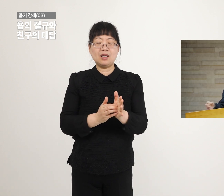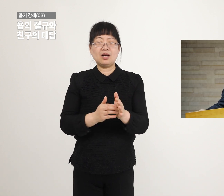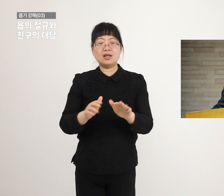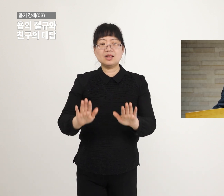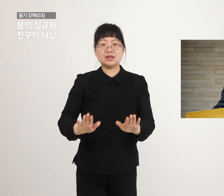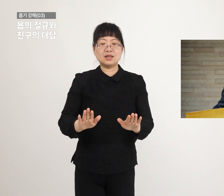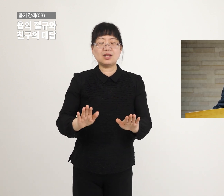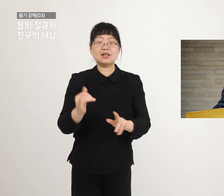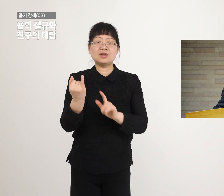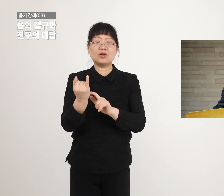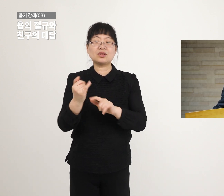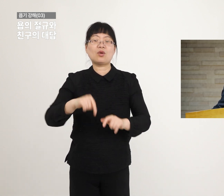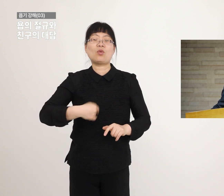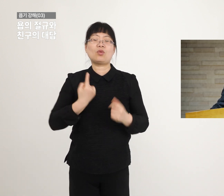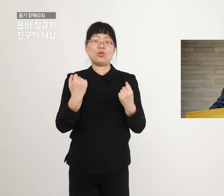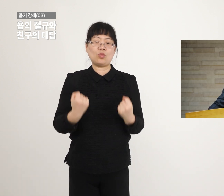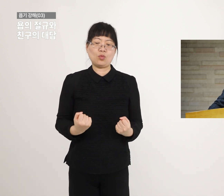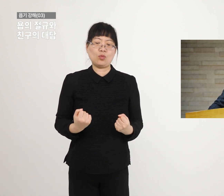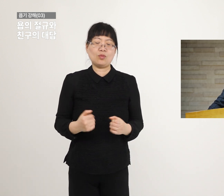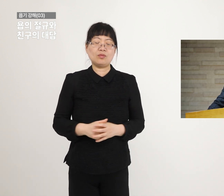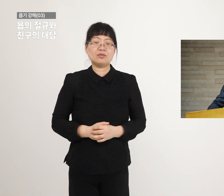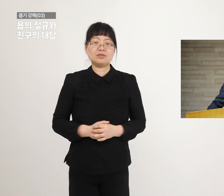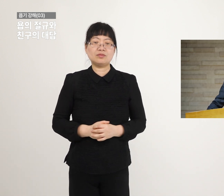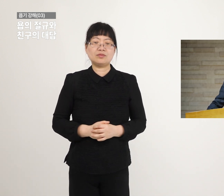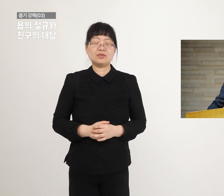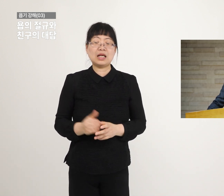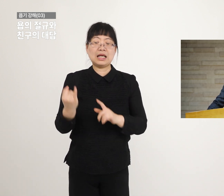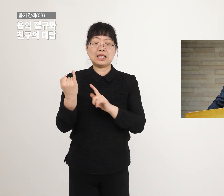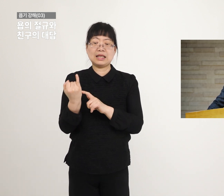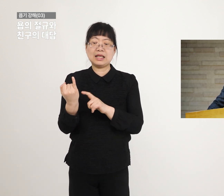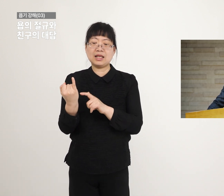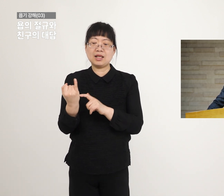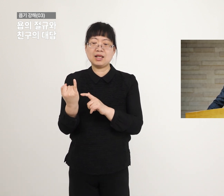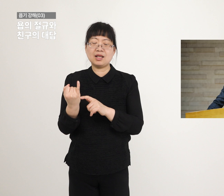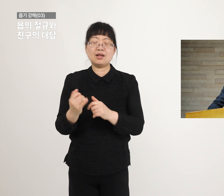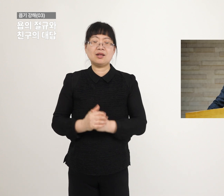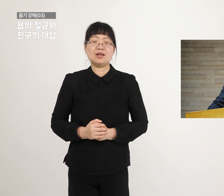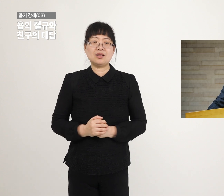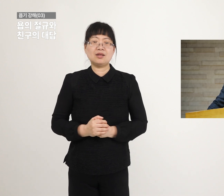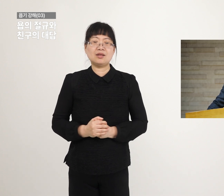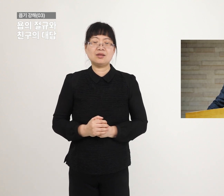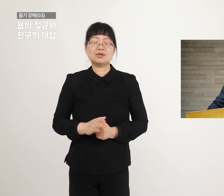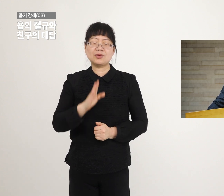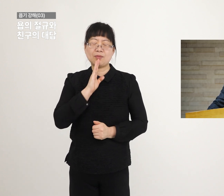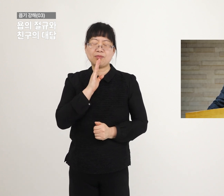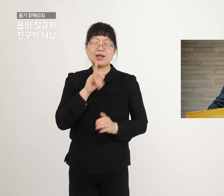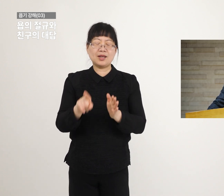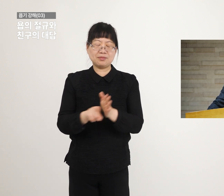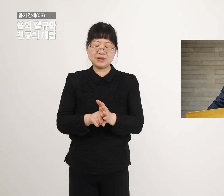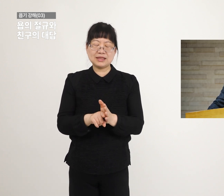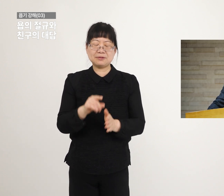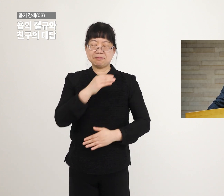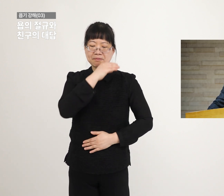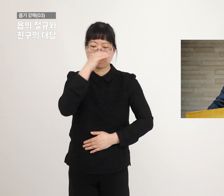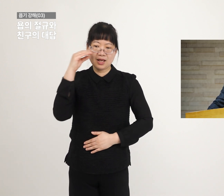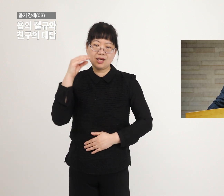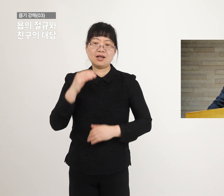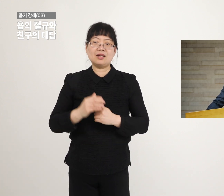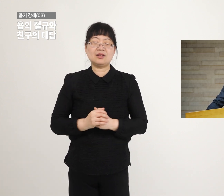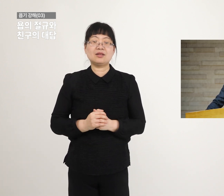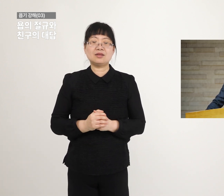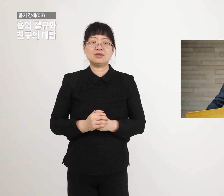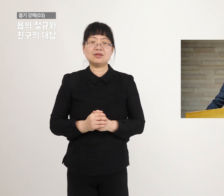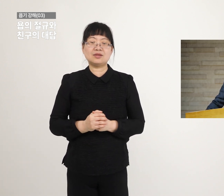홀로 남은 거예요. 근데 이 자매님이 아주 신실한 분이에요.